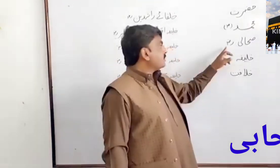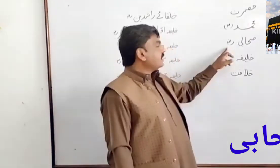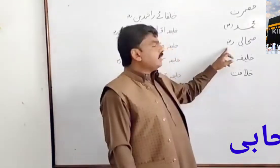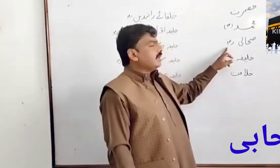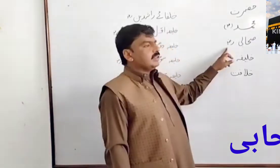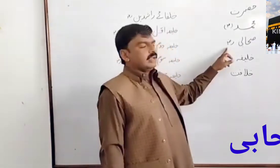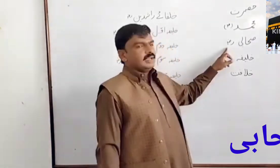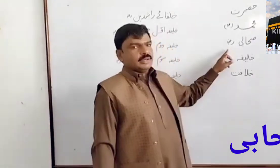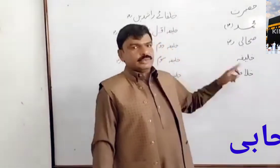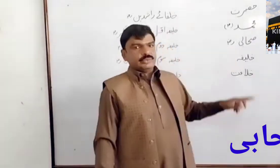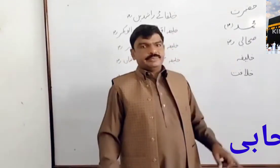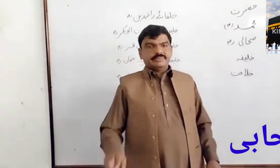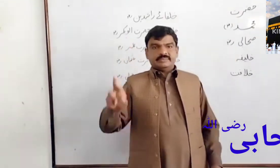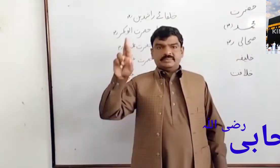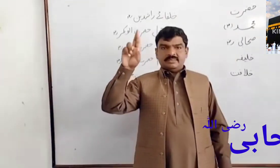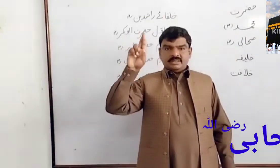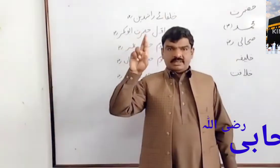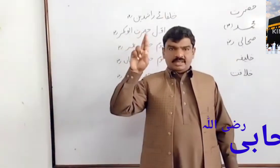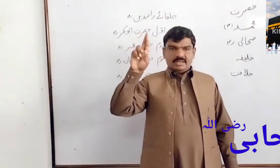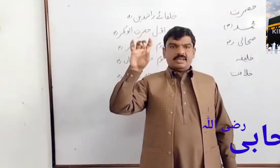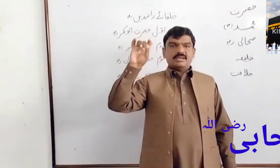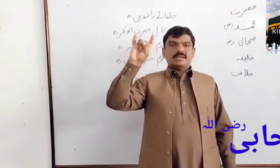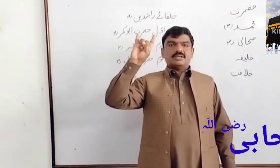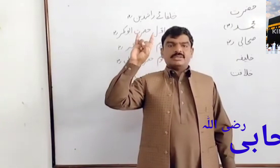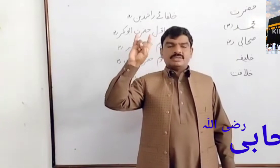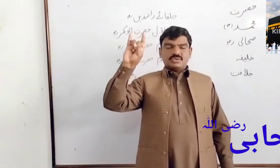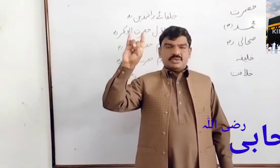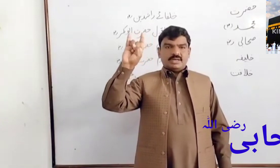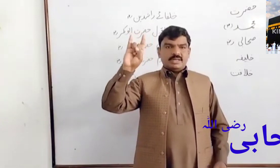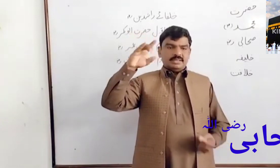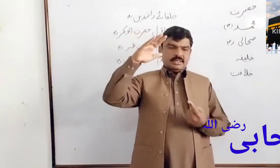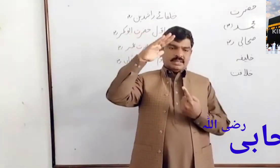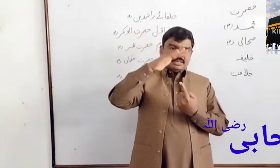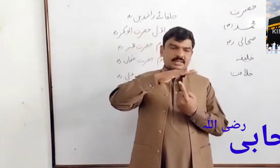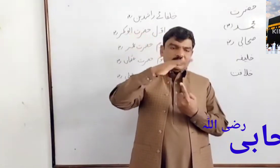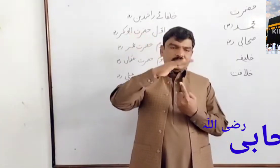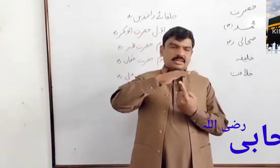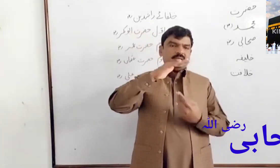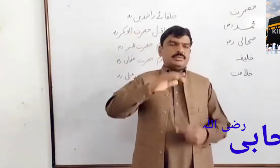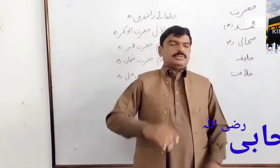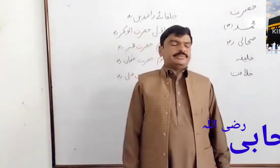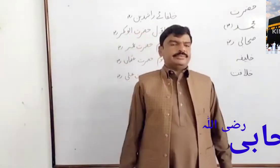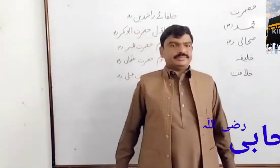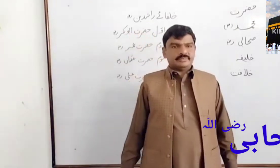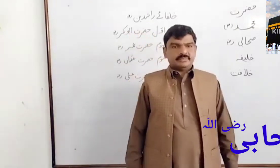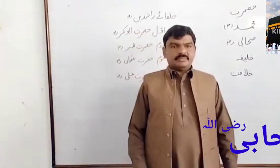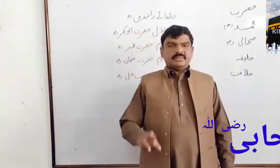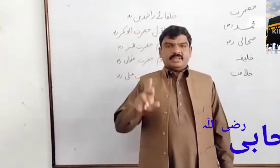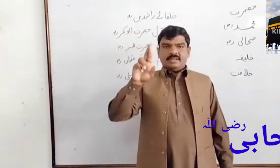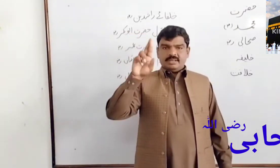रज़ी अल्लाह ताला अन्हु, रे ज़ुआद अन,